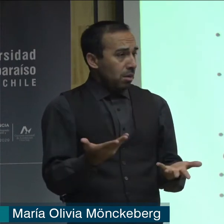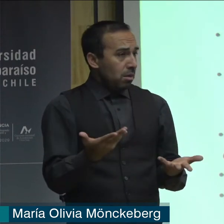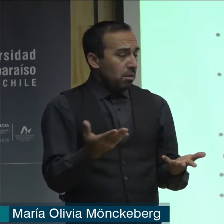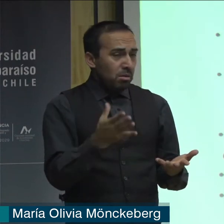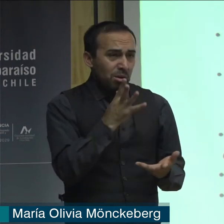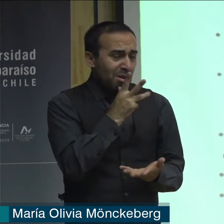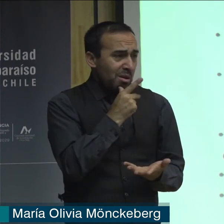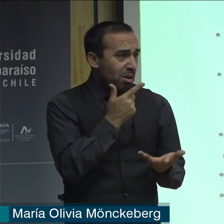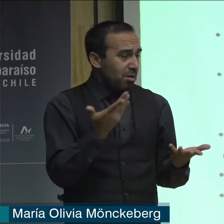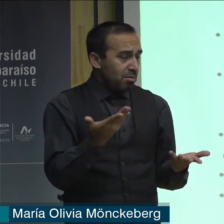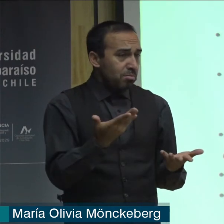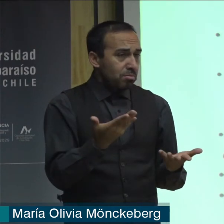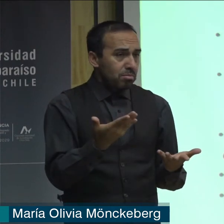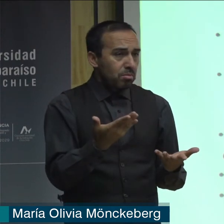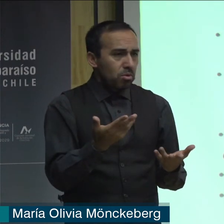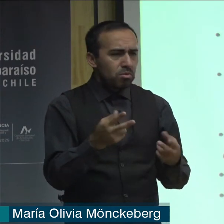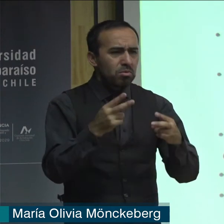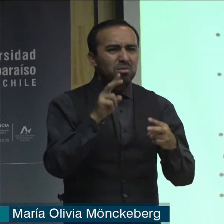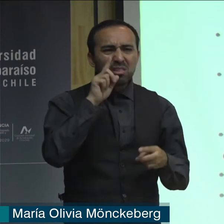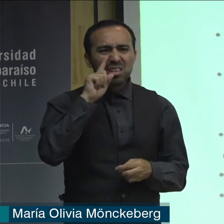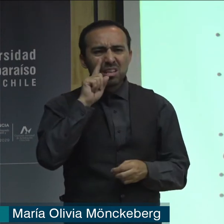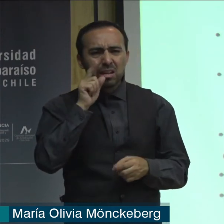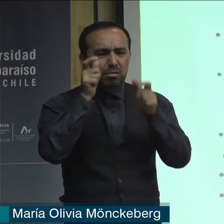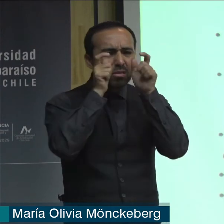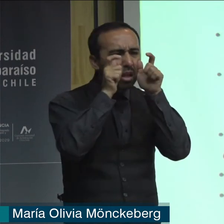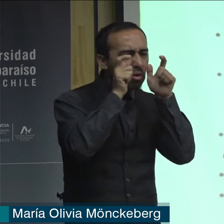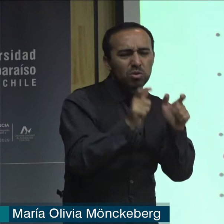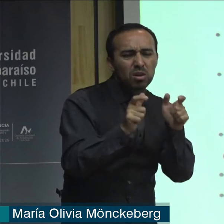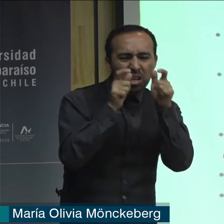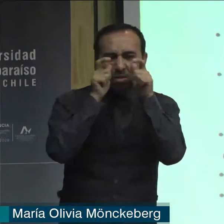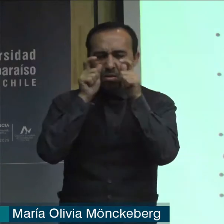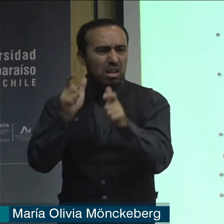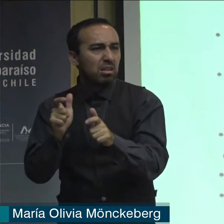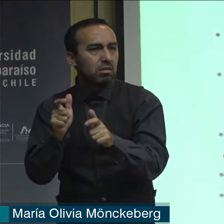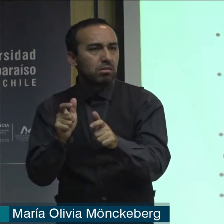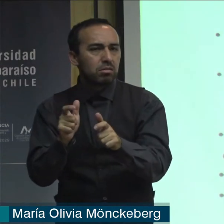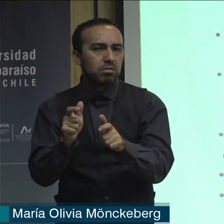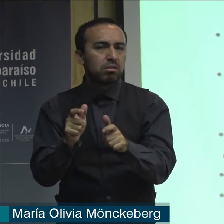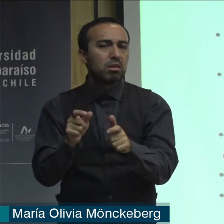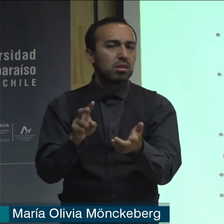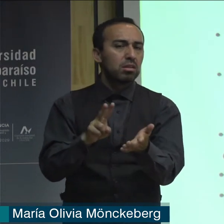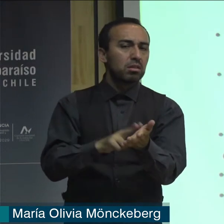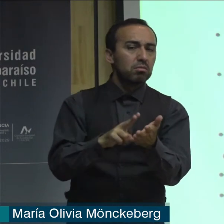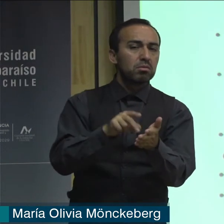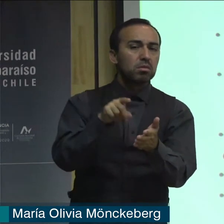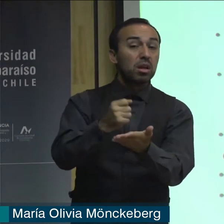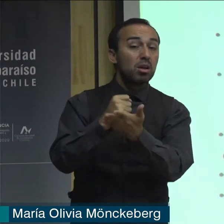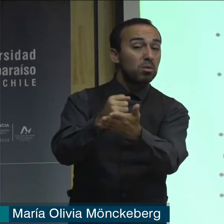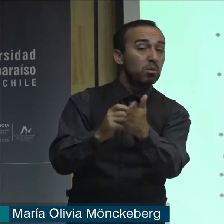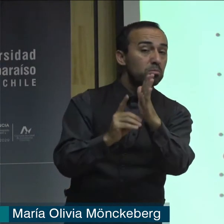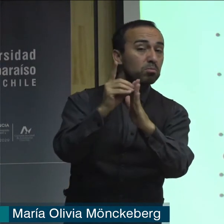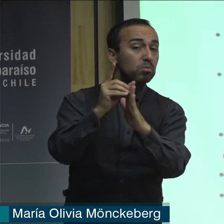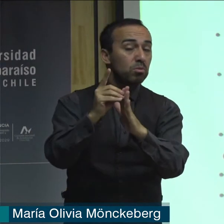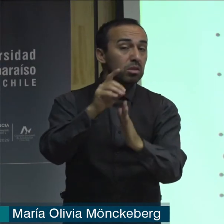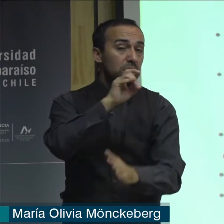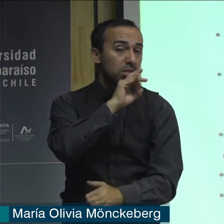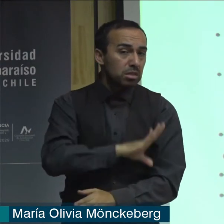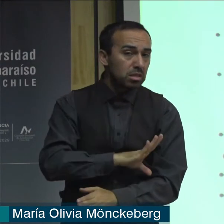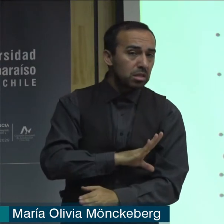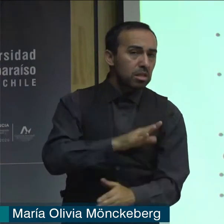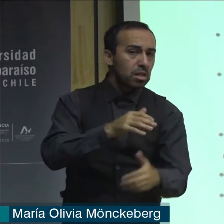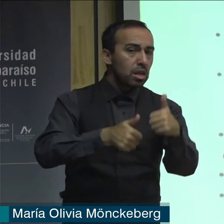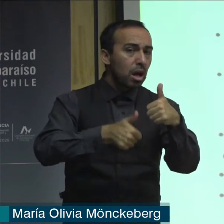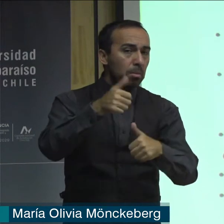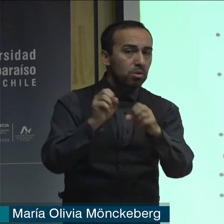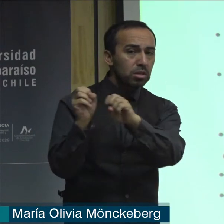haya instrumentos que estén averiguando detectando Juan afines son al desarrollo nacional las profesiones que